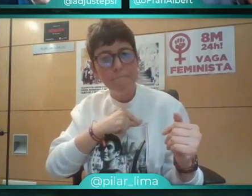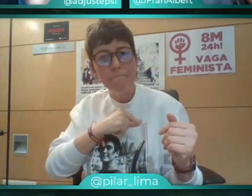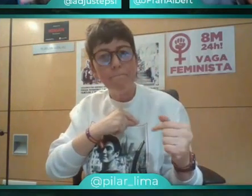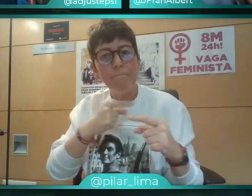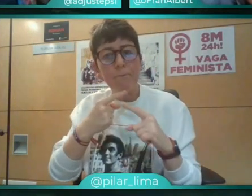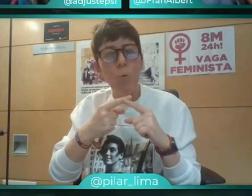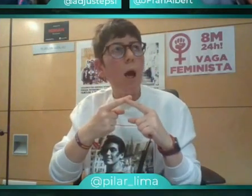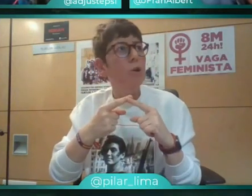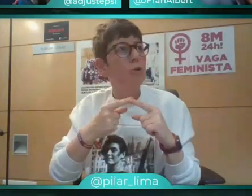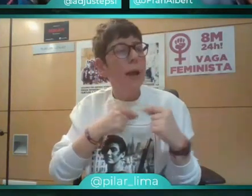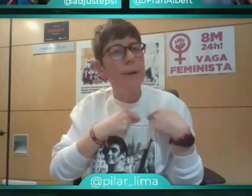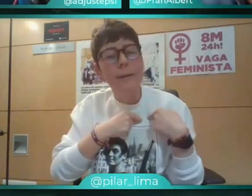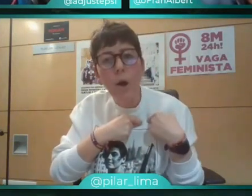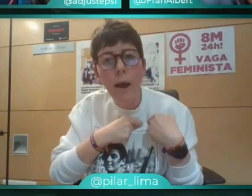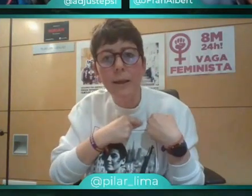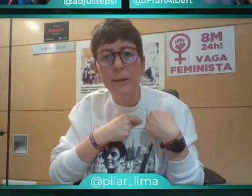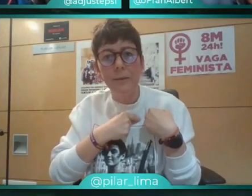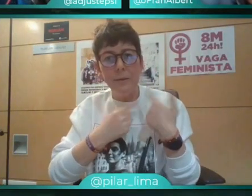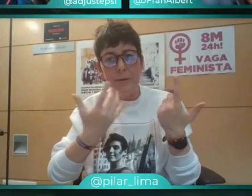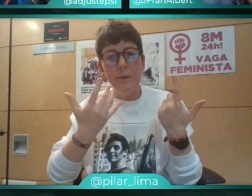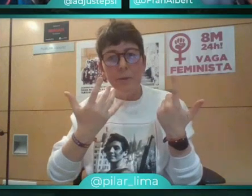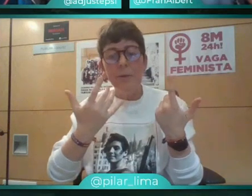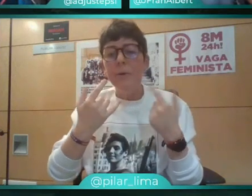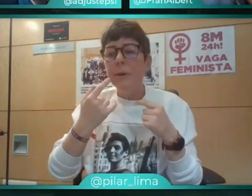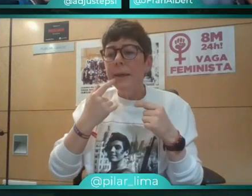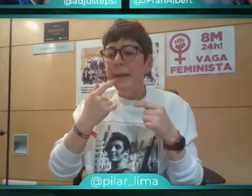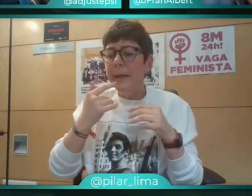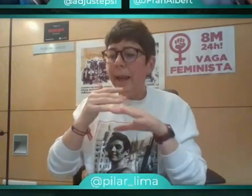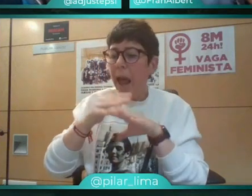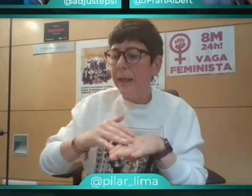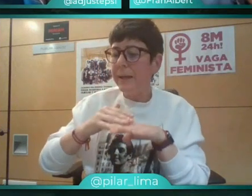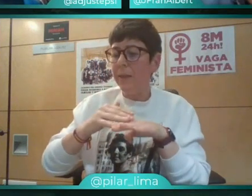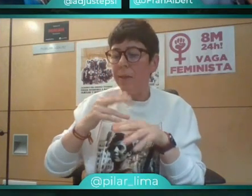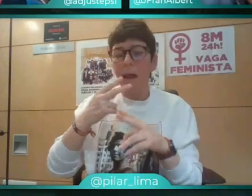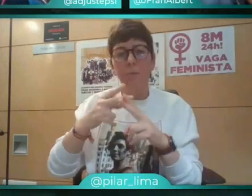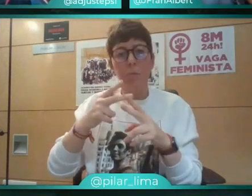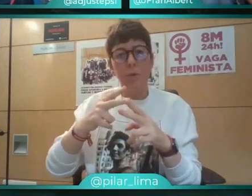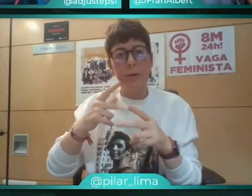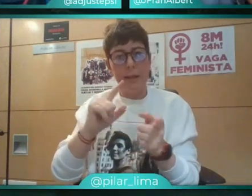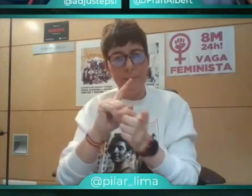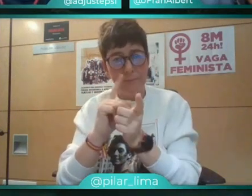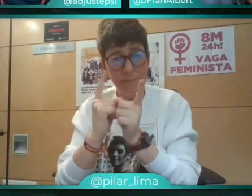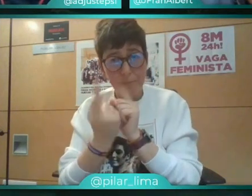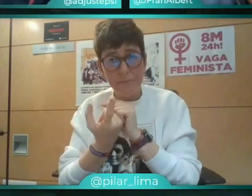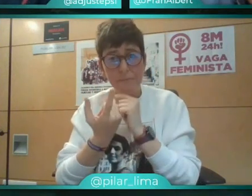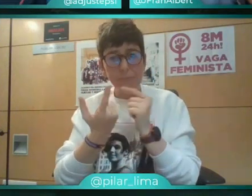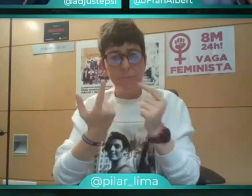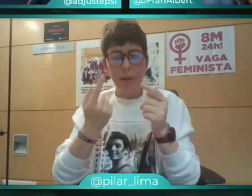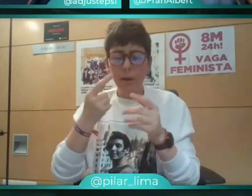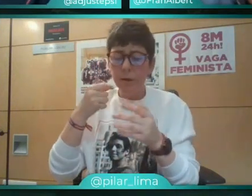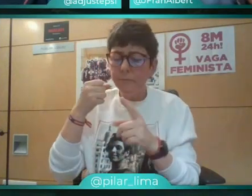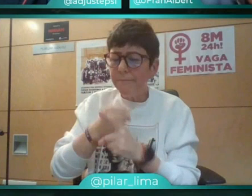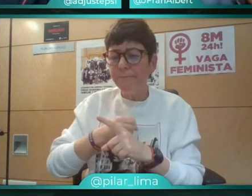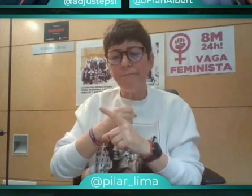a mí eso es una espinita que tengo que tengo aquí clavada se